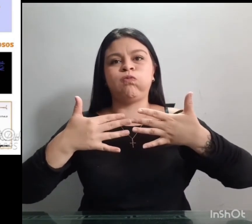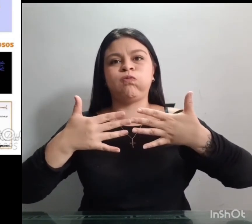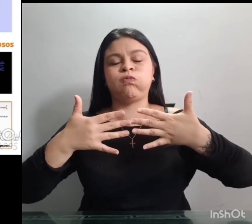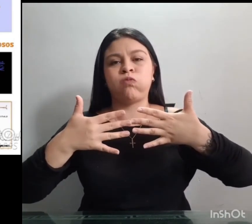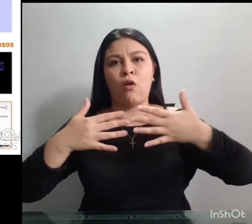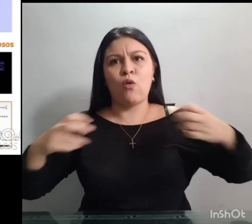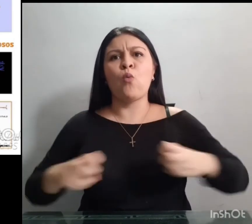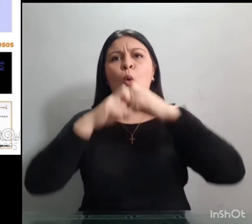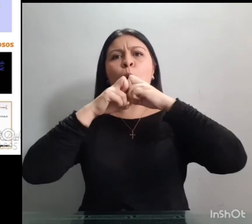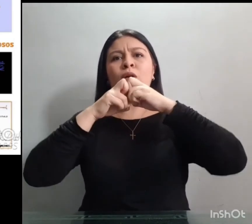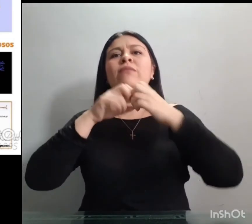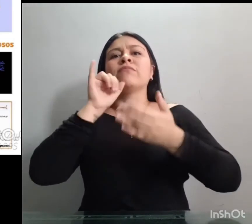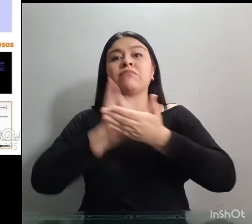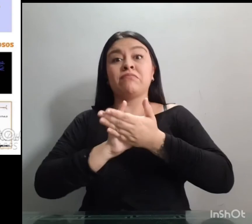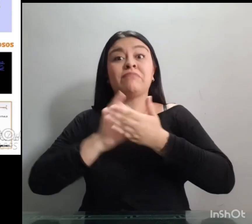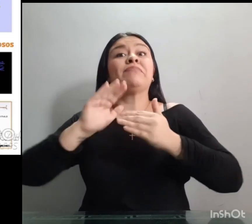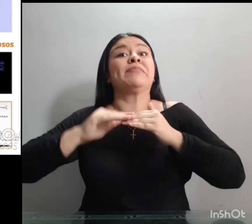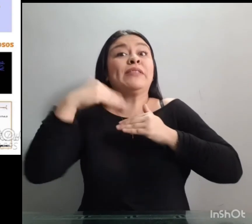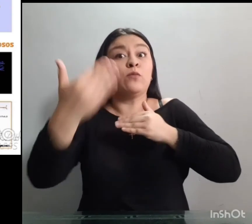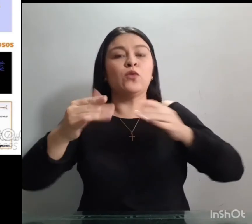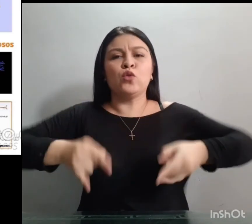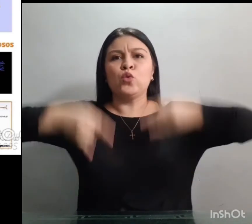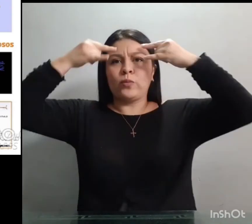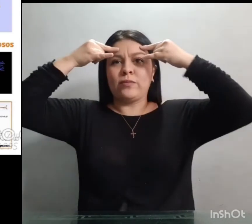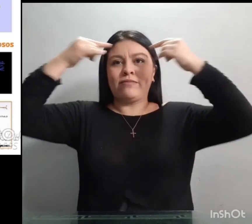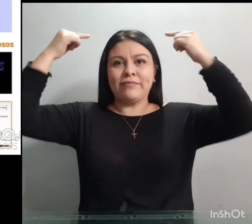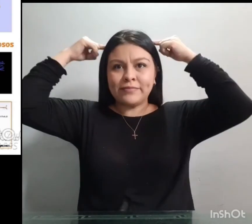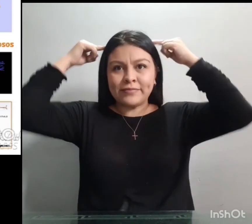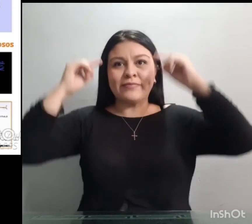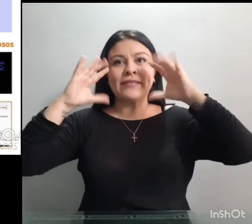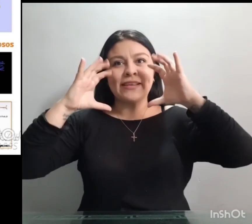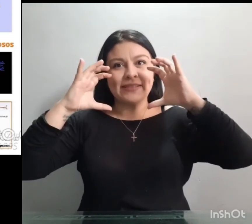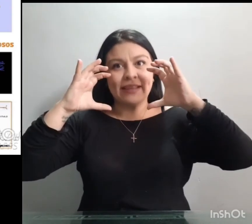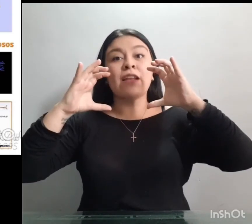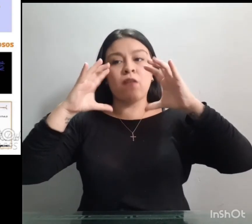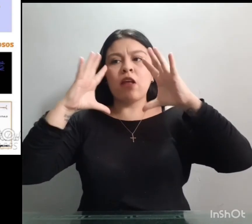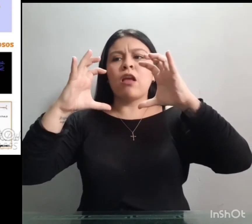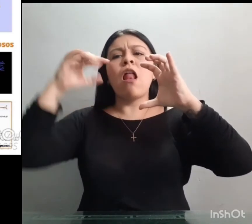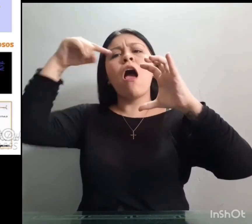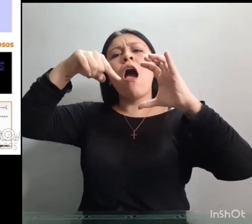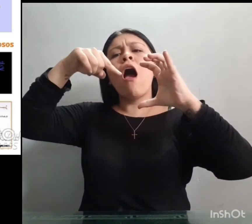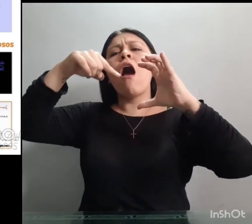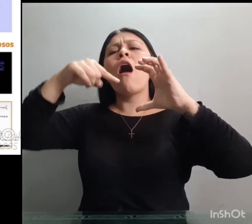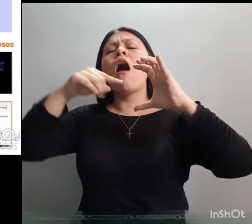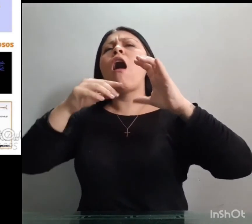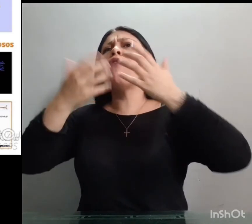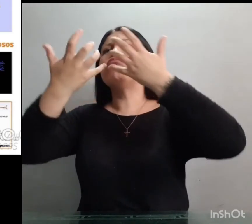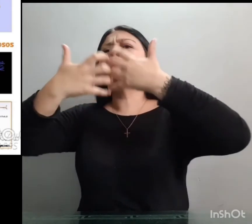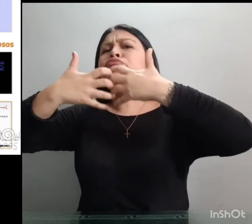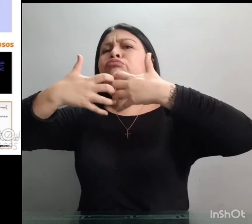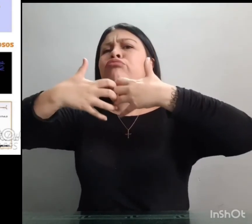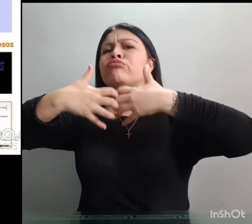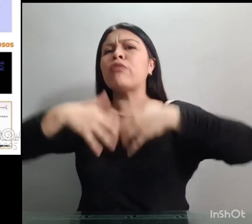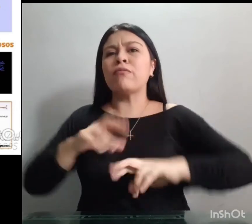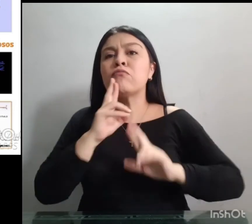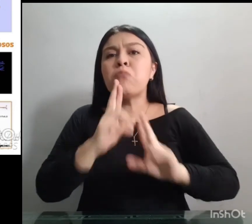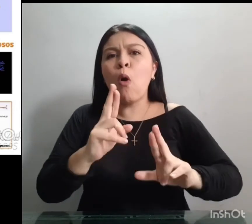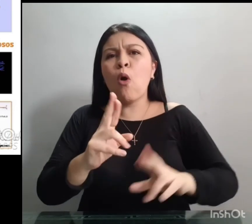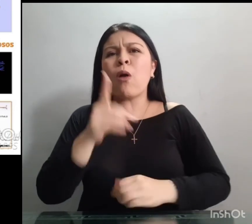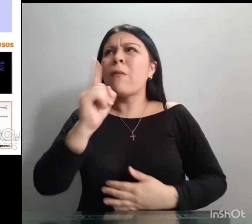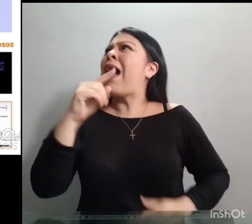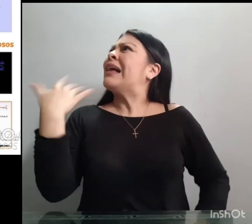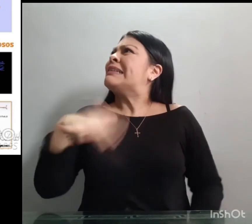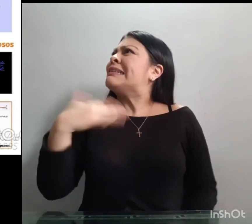la información al cerebro y el cerebro la procesa y envía una respuesta. Y esa respuesta es el dolor que